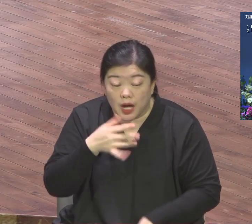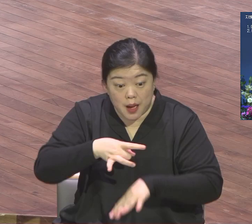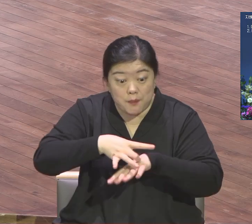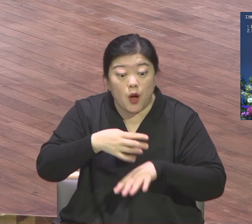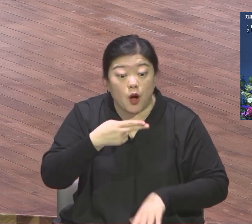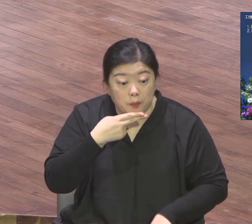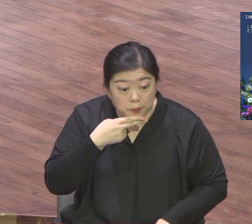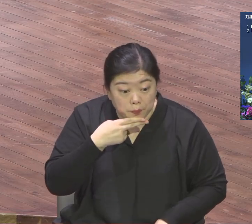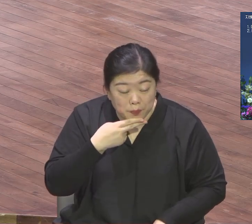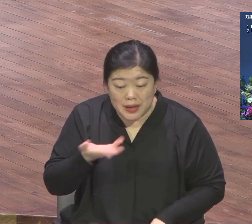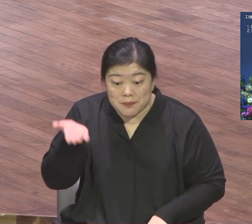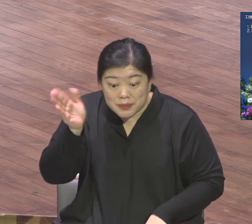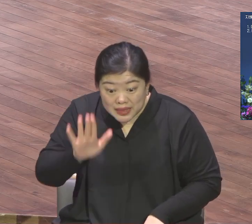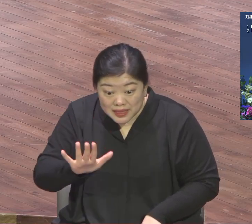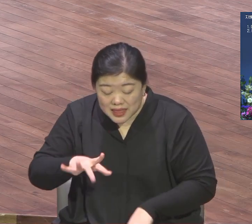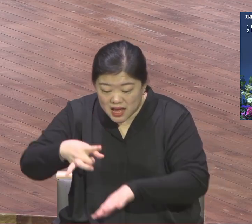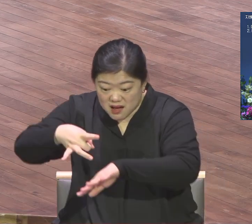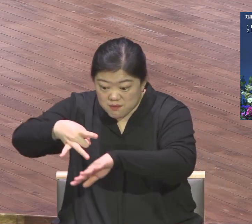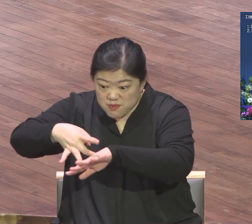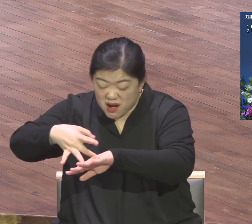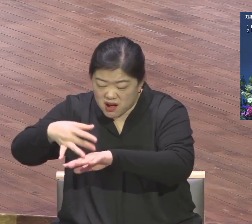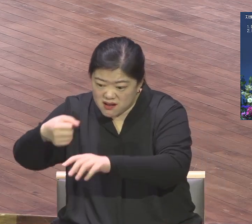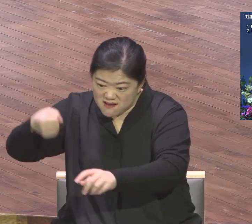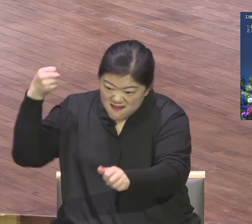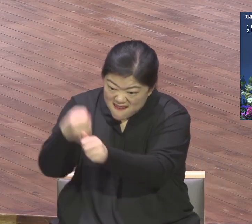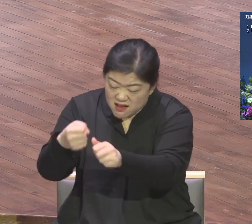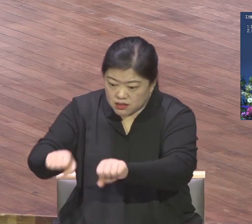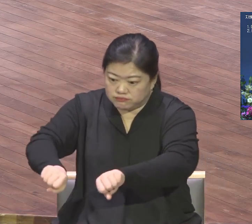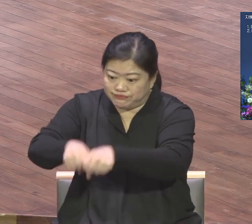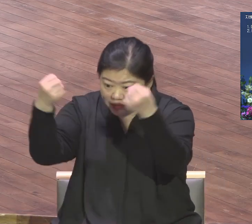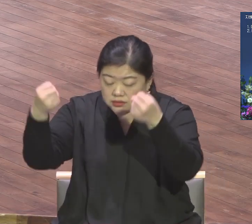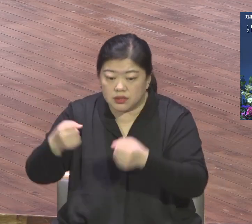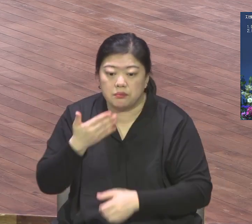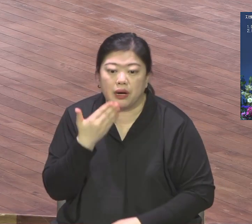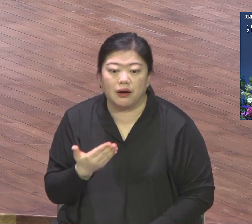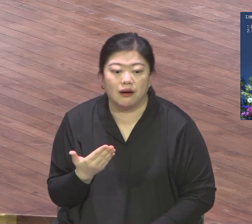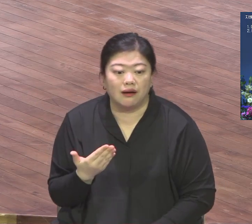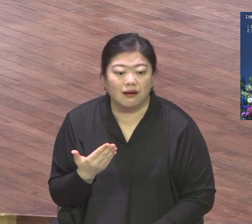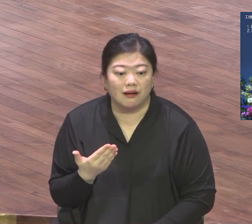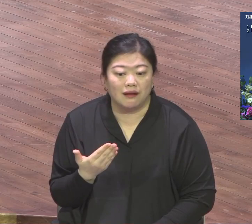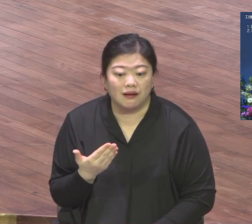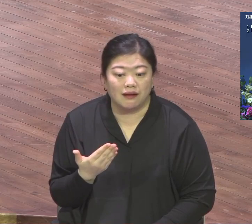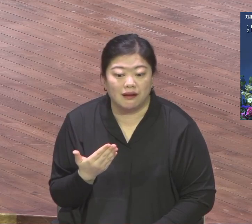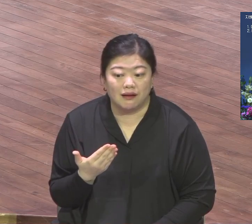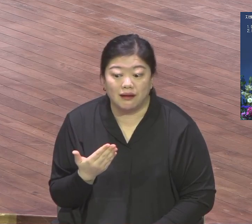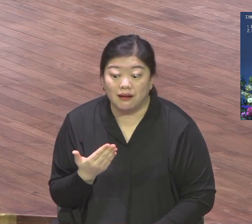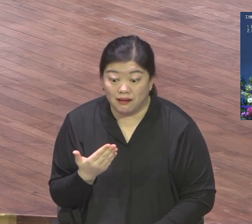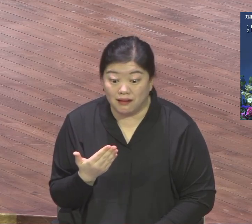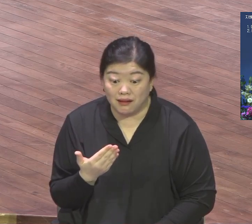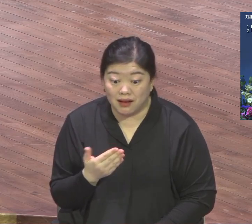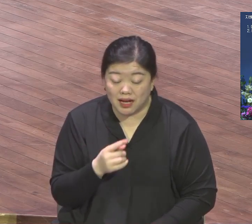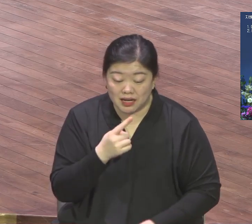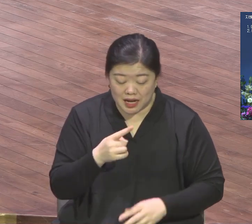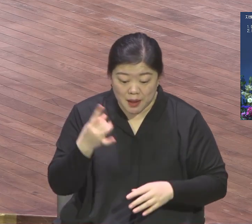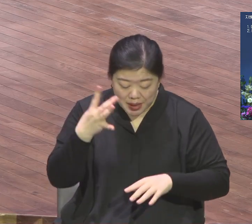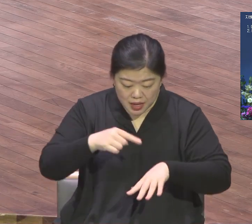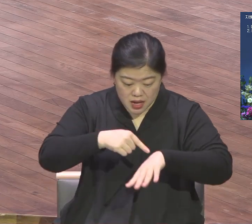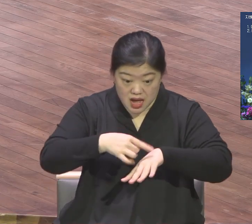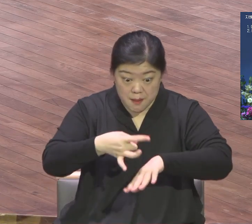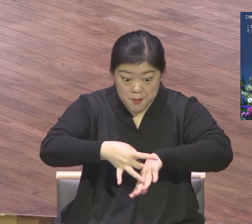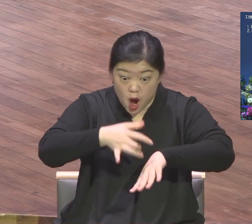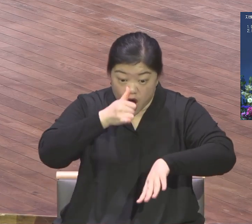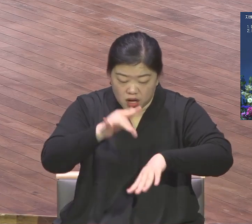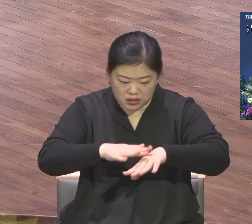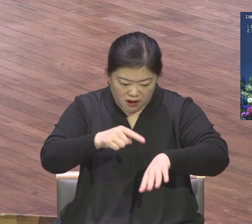있어요. 혀는 뼈가 없어요. 그런데 뼈를 부숴버려요. 그 정도로 무서워요.